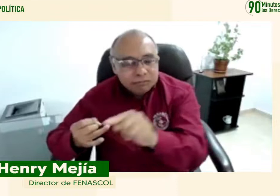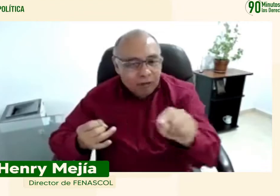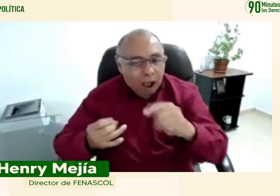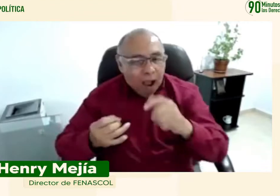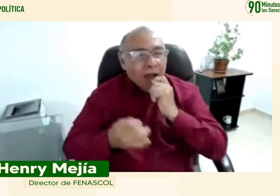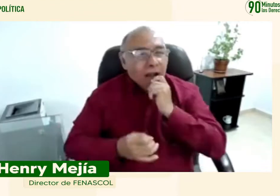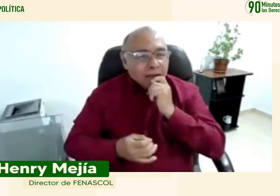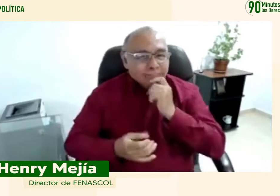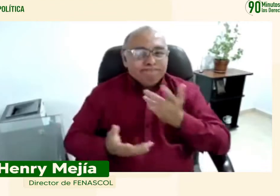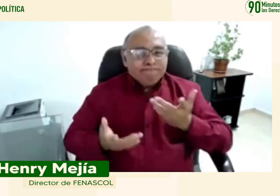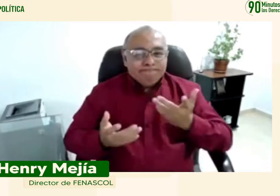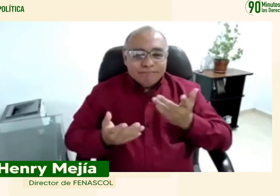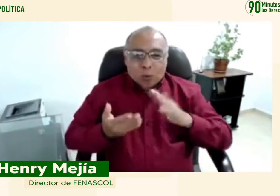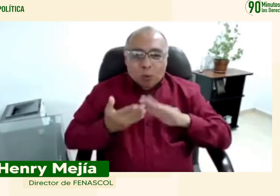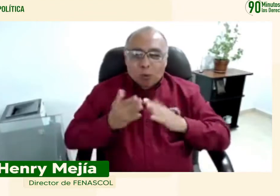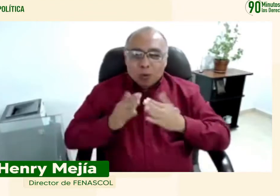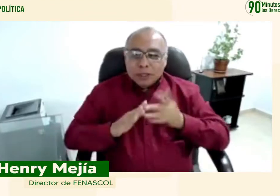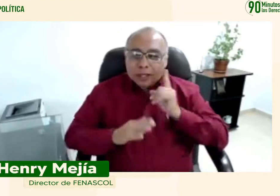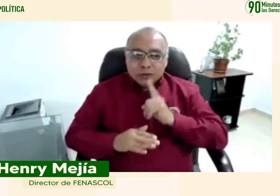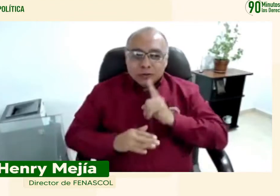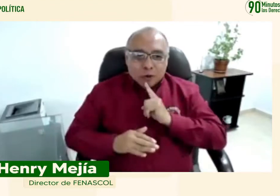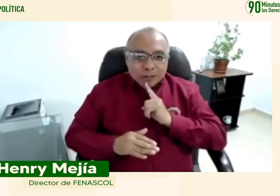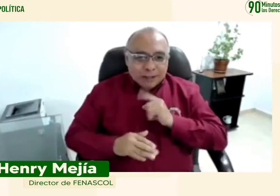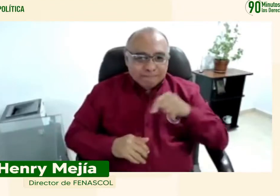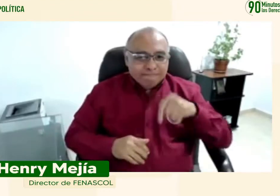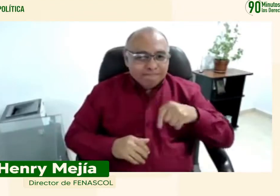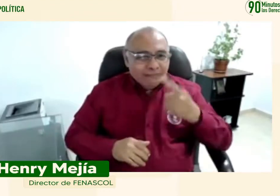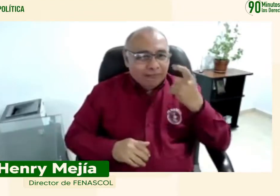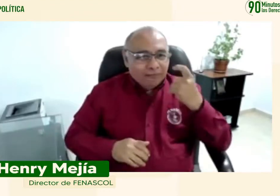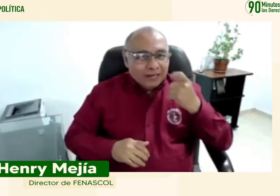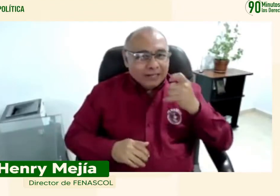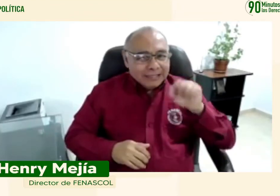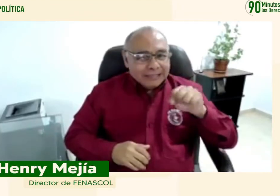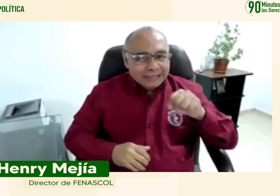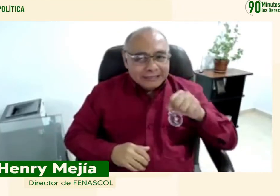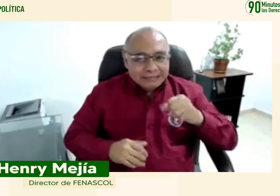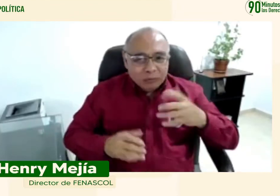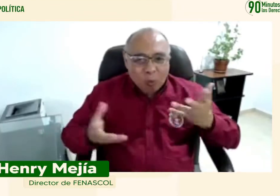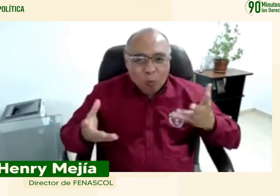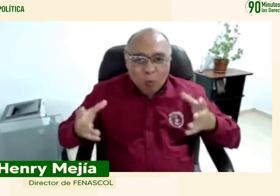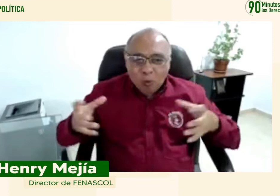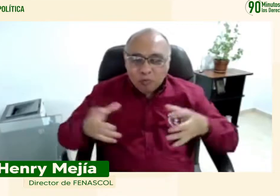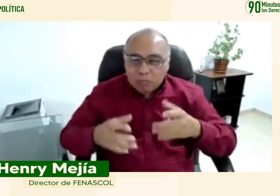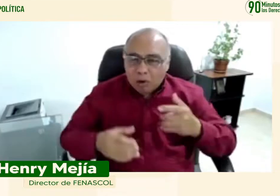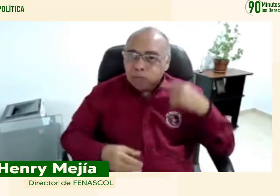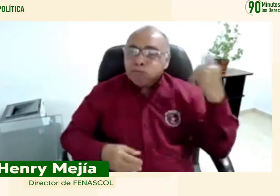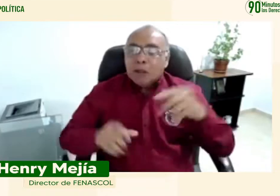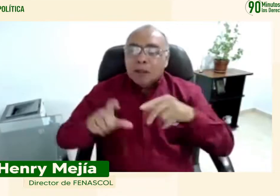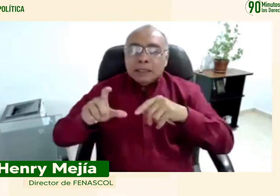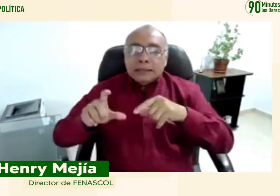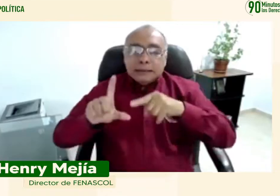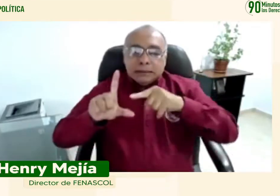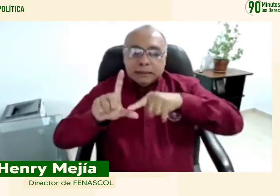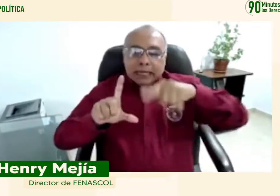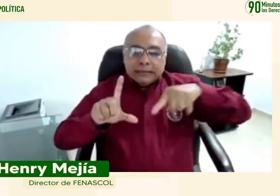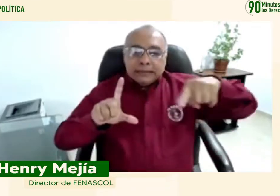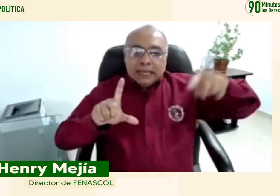comunidades afro que mantienen esa unidad y esa organización y falta y la comunidad sorda como estar unidos